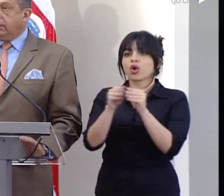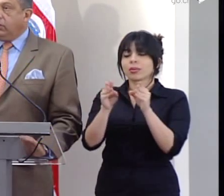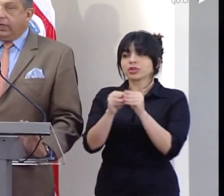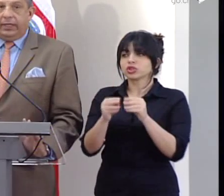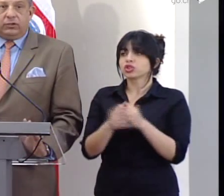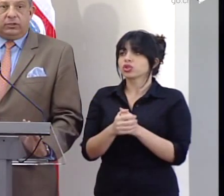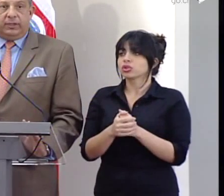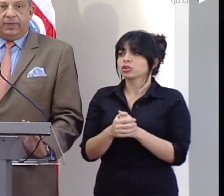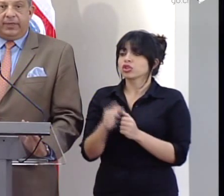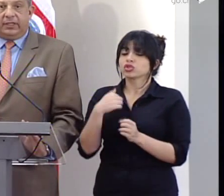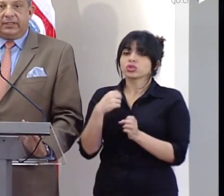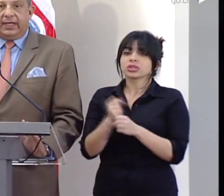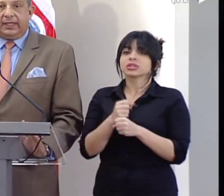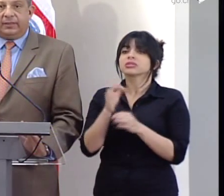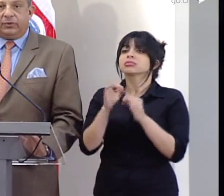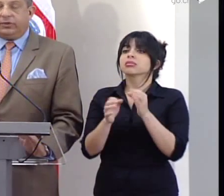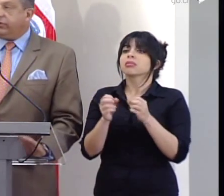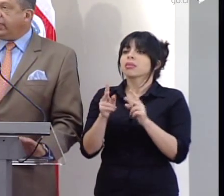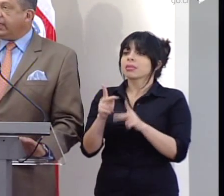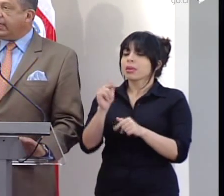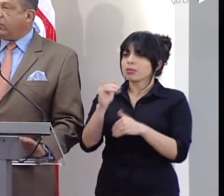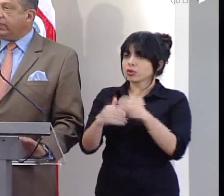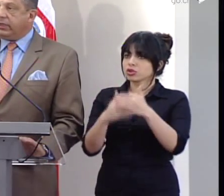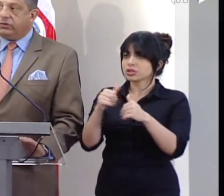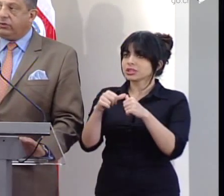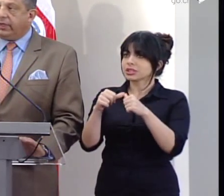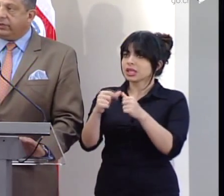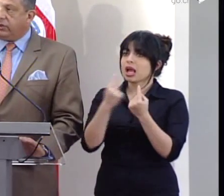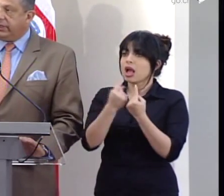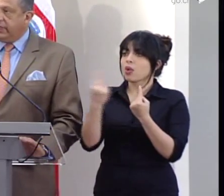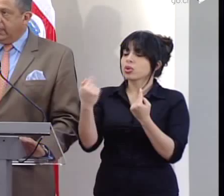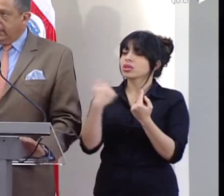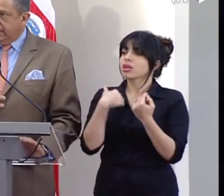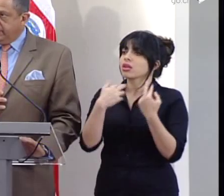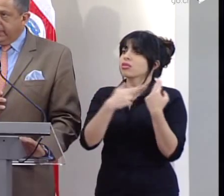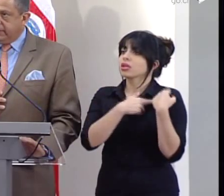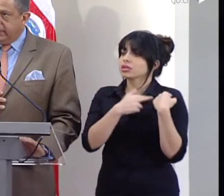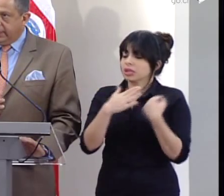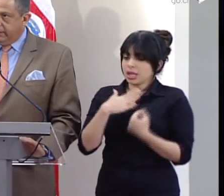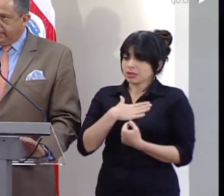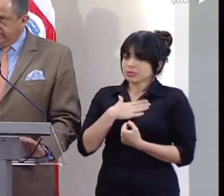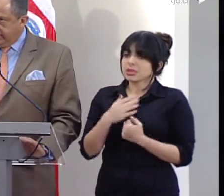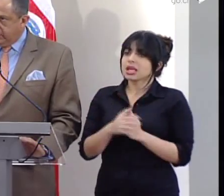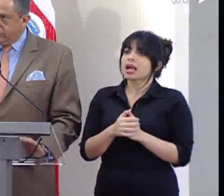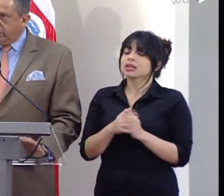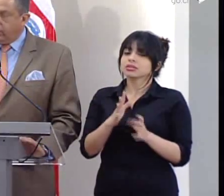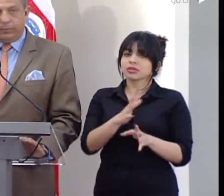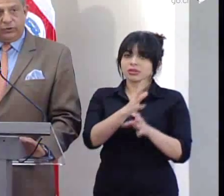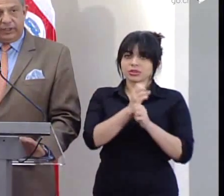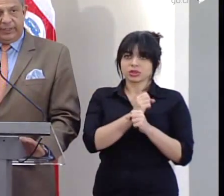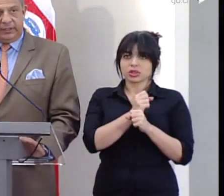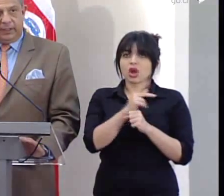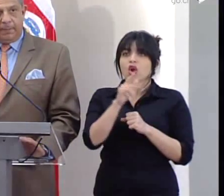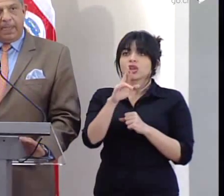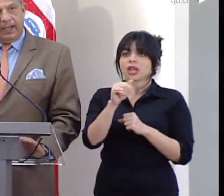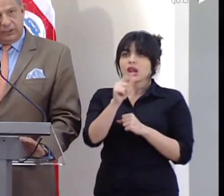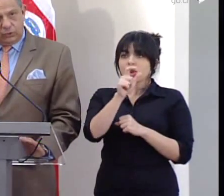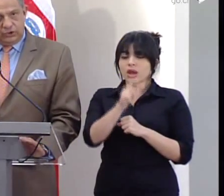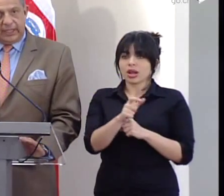y lo que he hecho simplemente es dejar que ese proceso siga. Cada cual tiene sus obligaciones. Las mías eran recibir a la Contralora